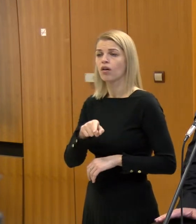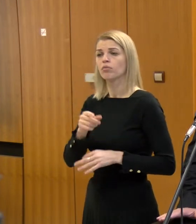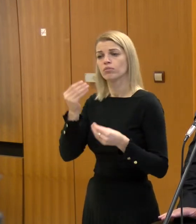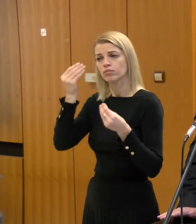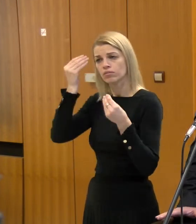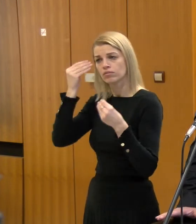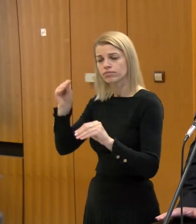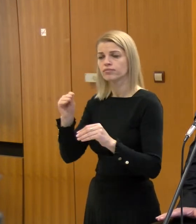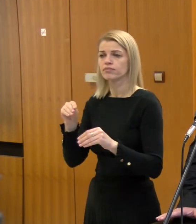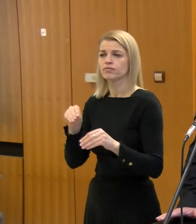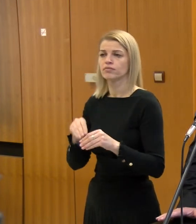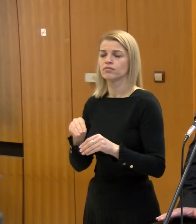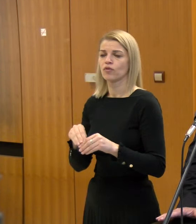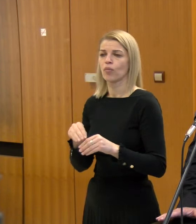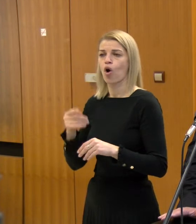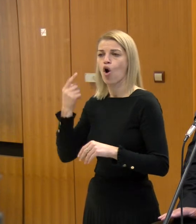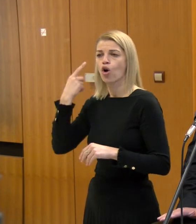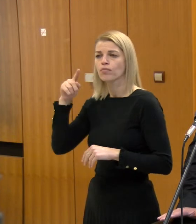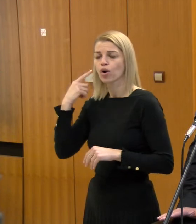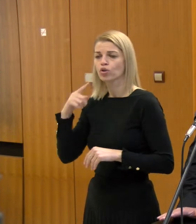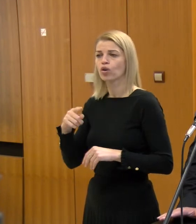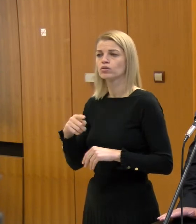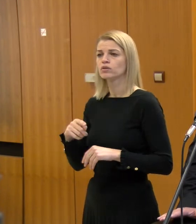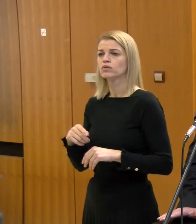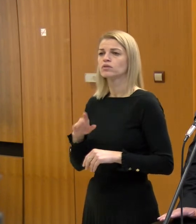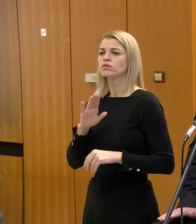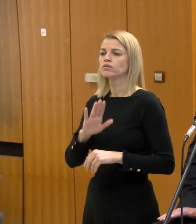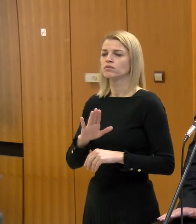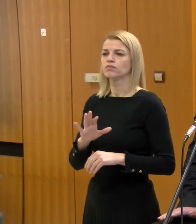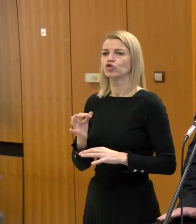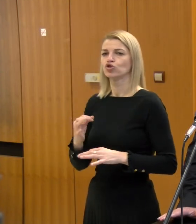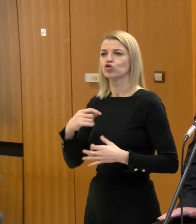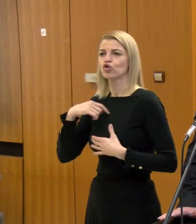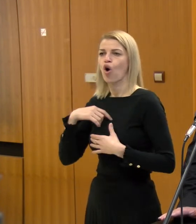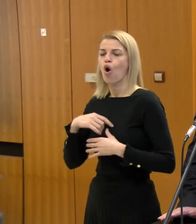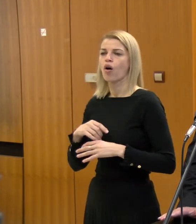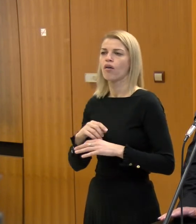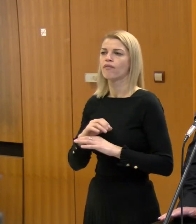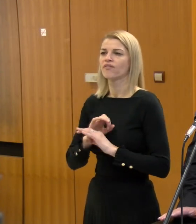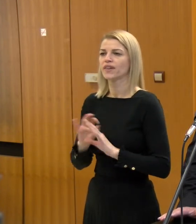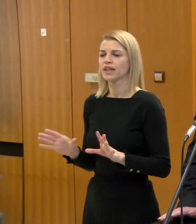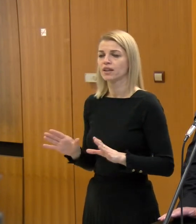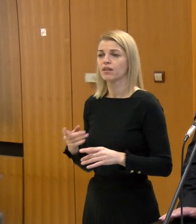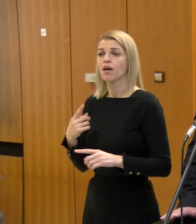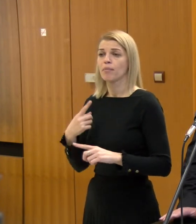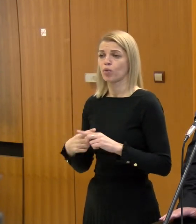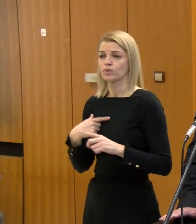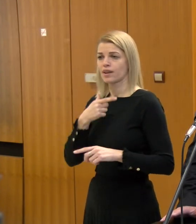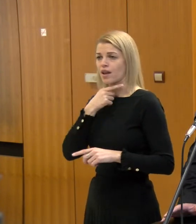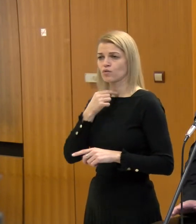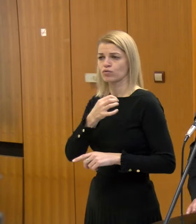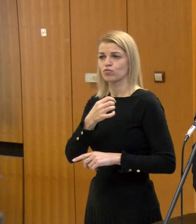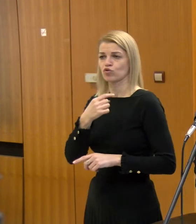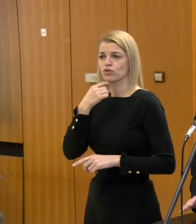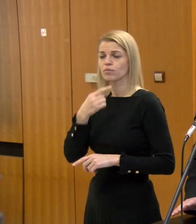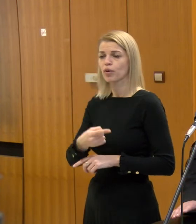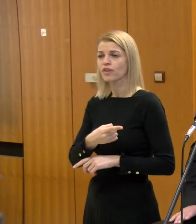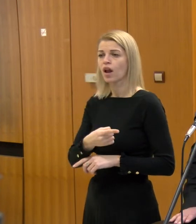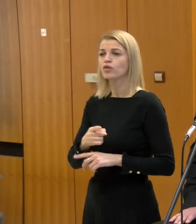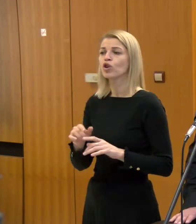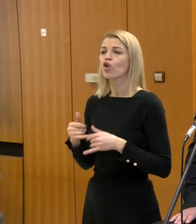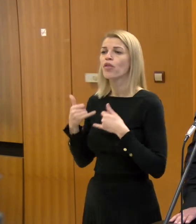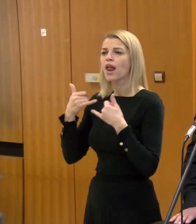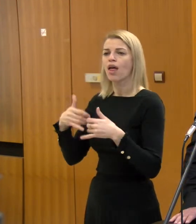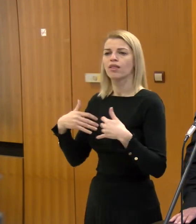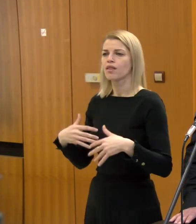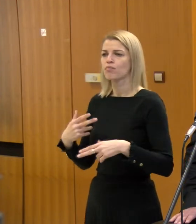ctia odbornosť, ctia si svoju aprobačnú výbavu. A taktiež celkom nesúhlasím s tým, keď ste povedali, že to doposiaľ